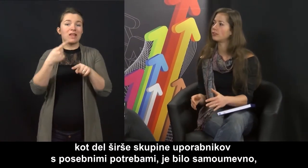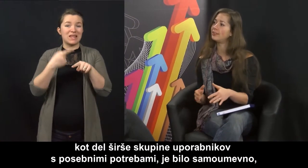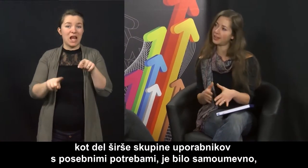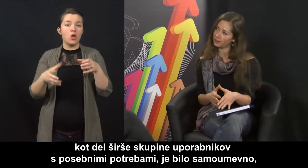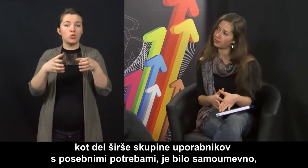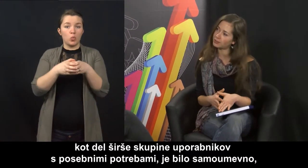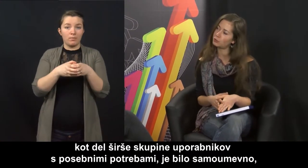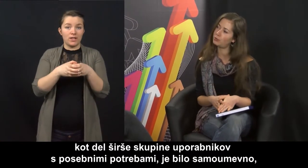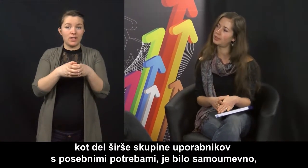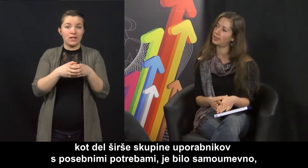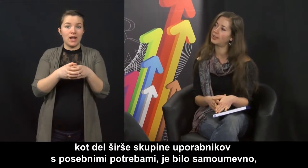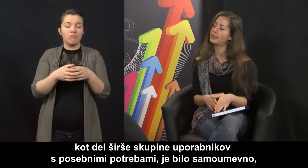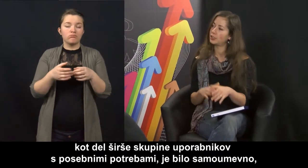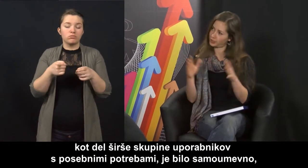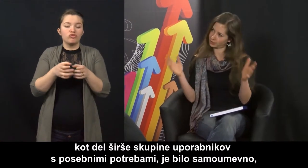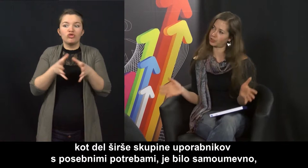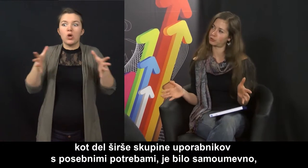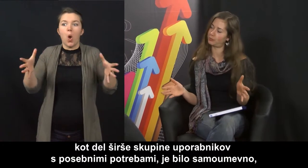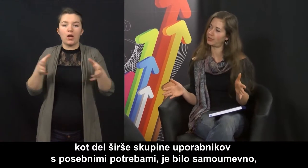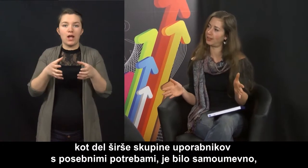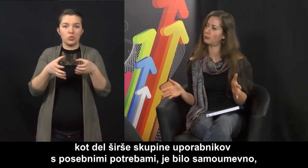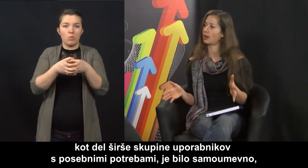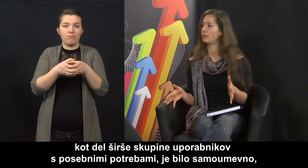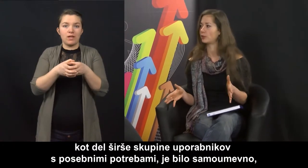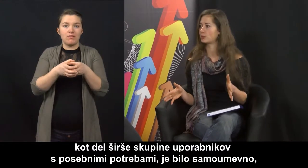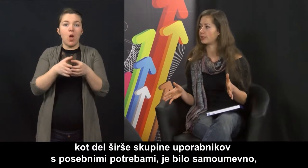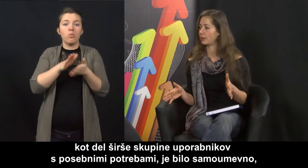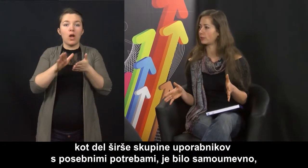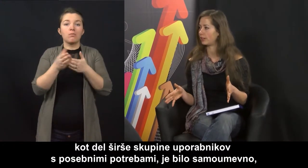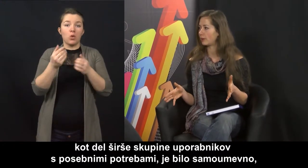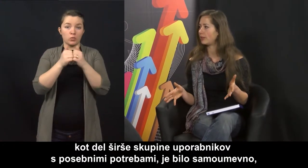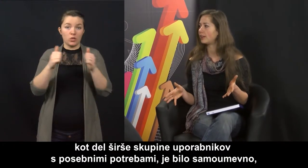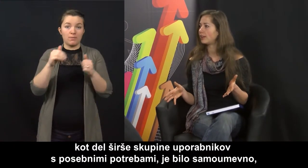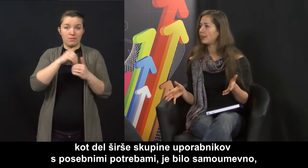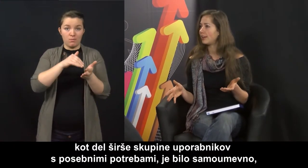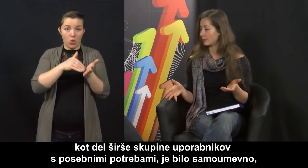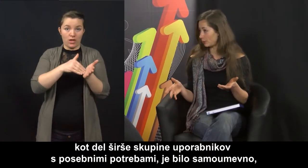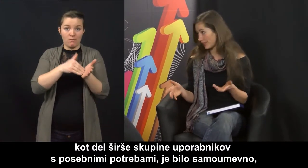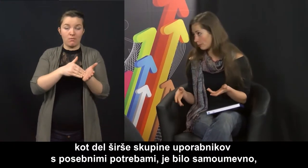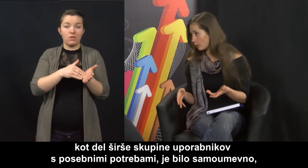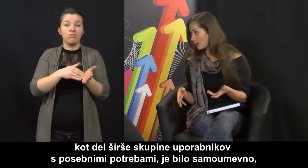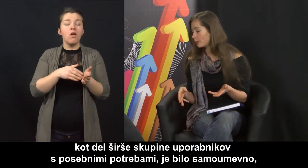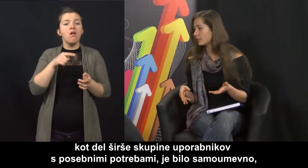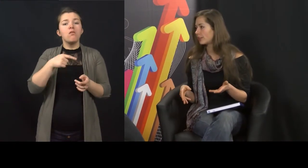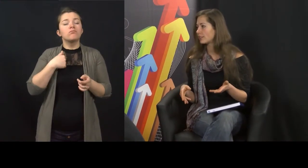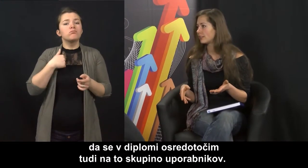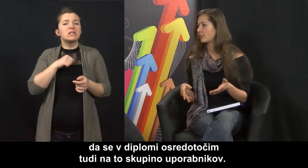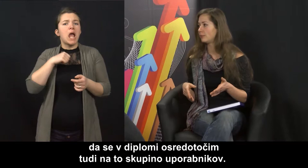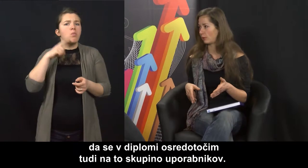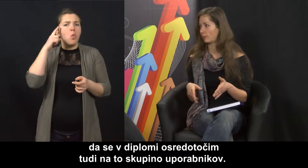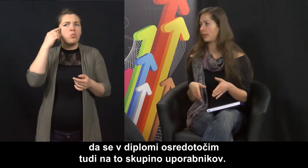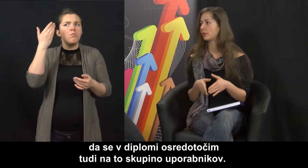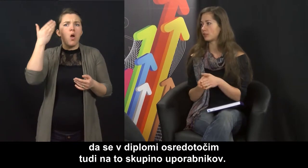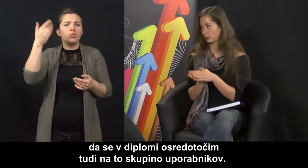kot del skupine, širše skupine uporabnikov s posebnimi potrebami, je bilo samoumevno, da se